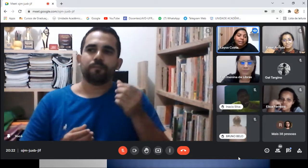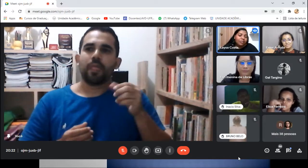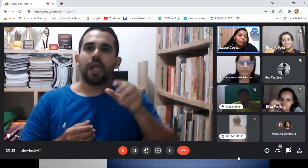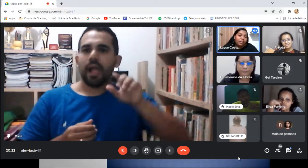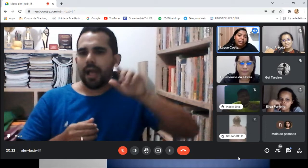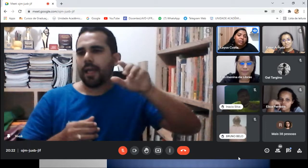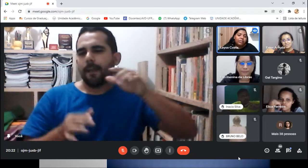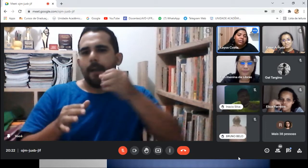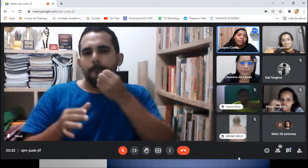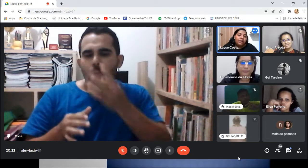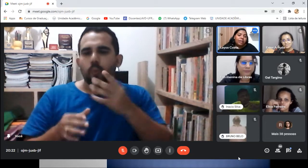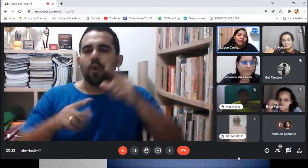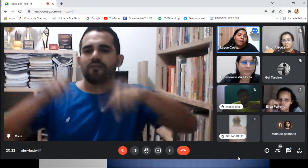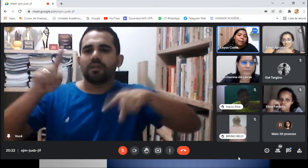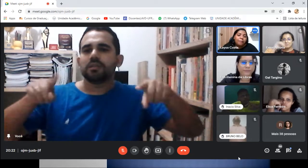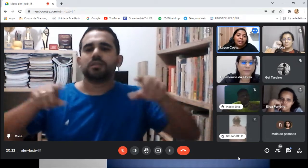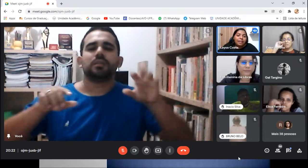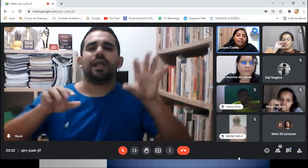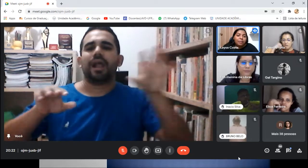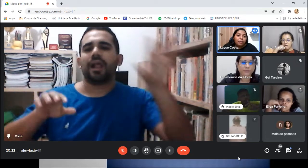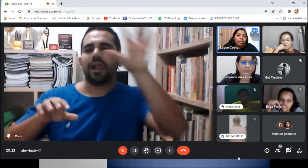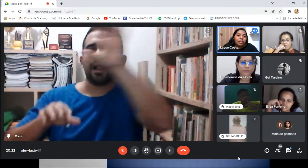variações diferentes. Mas é bom que haja